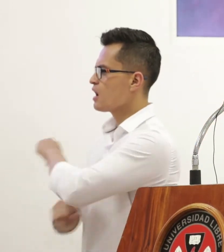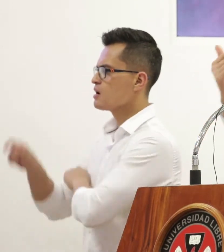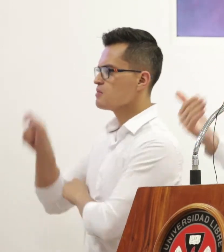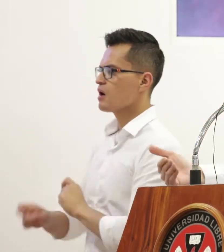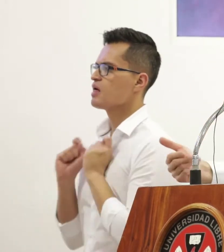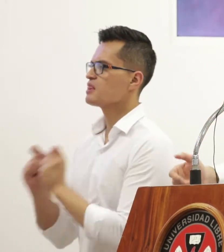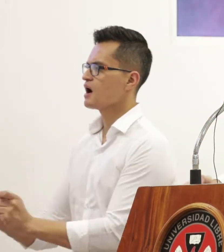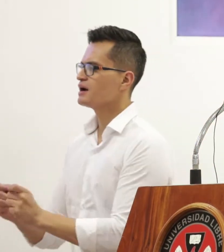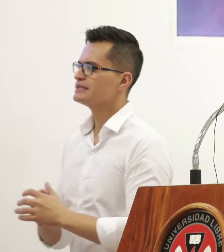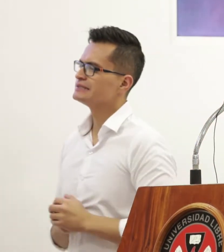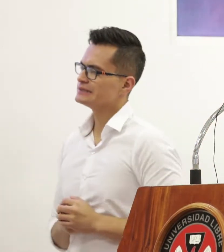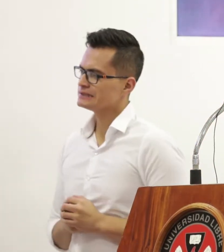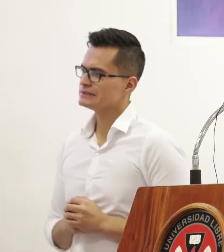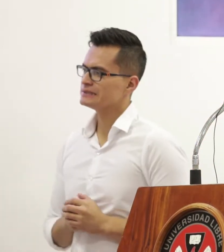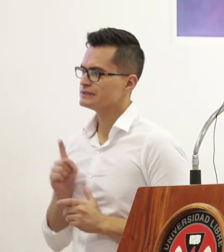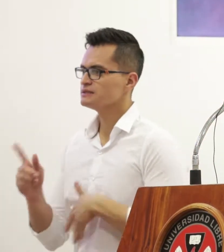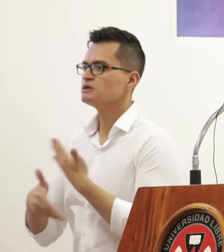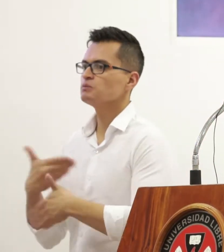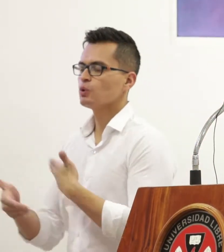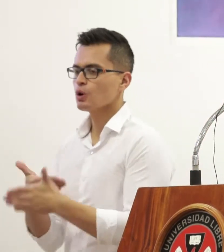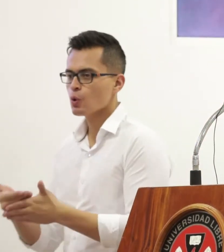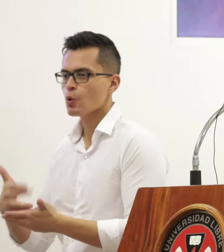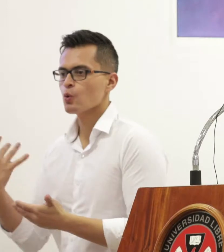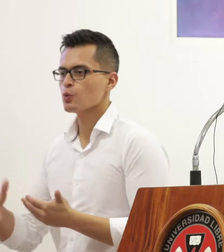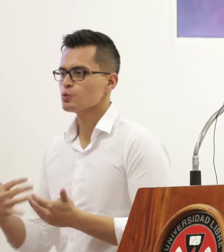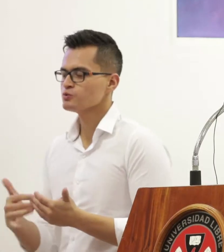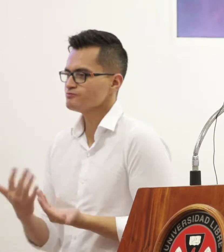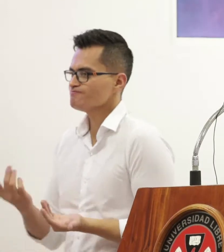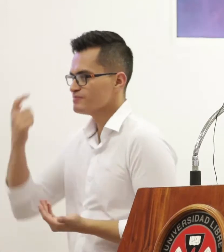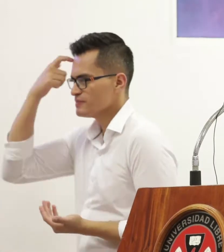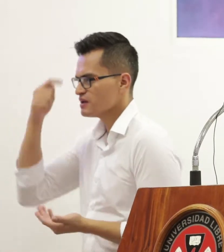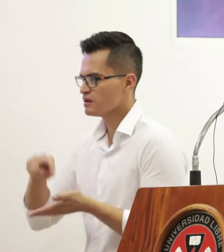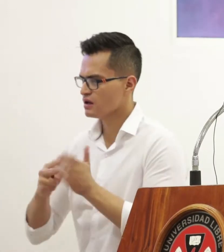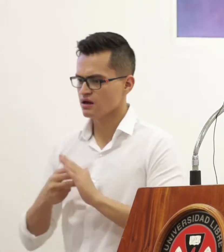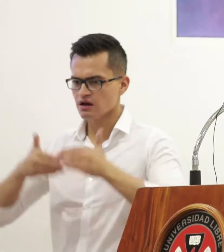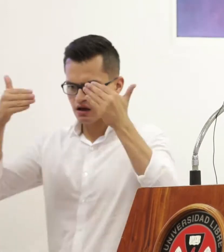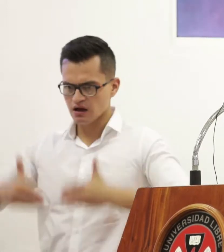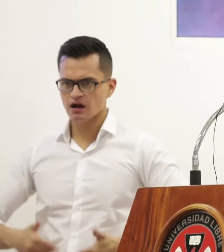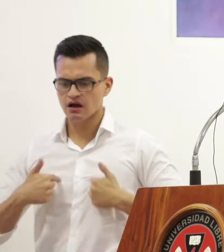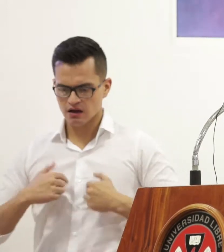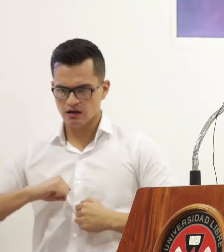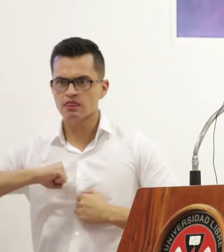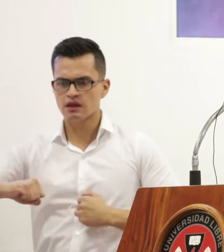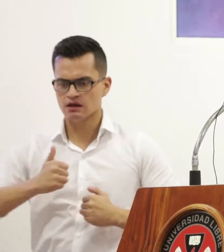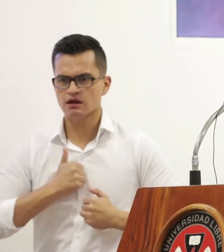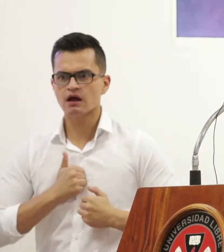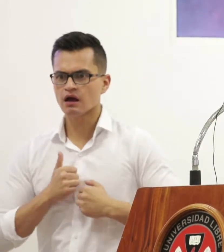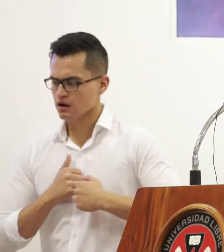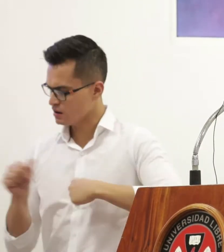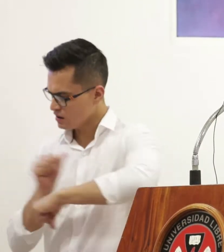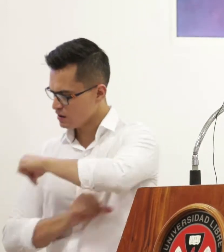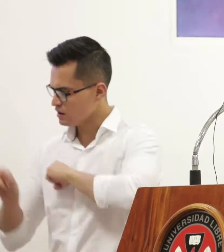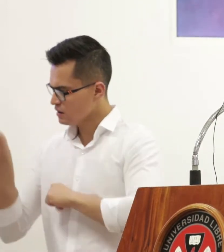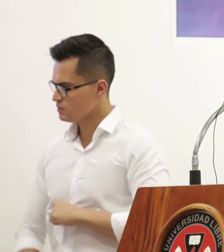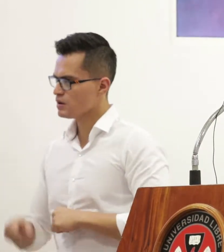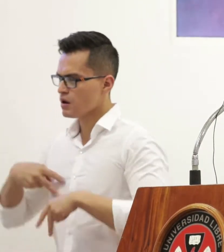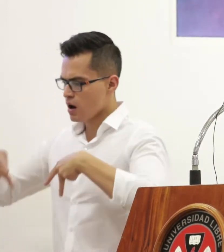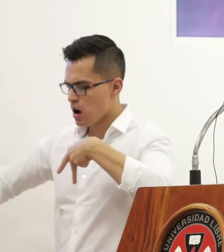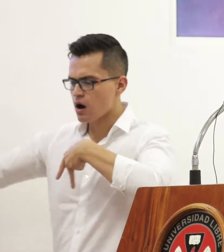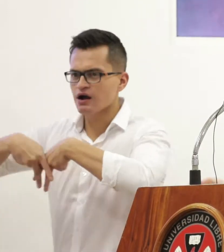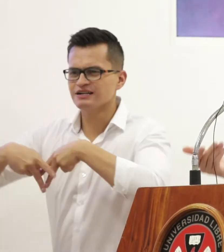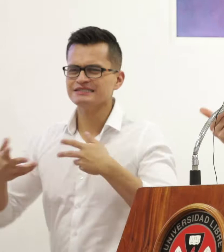batalla fundamental para avanzar en el reconocimiento pleno de los derechos de las personas con discapacidad.